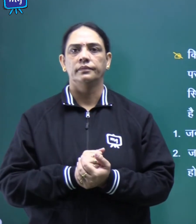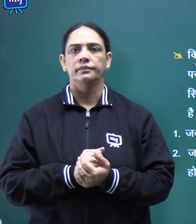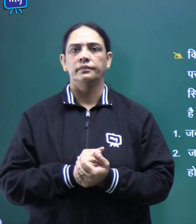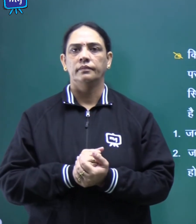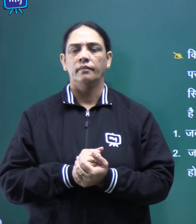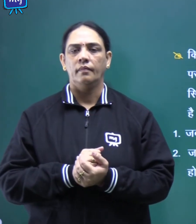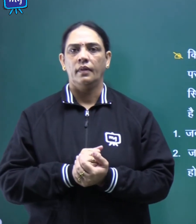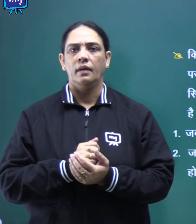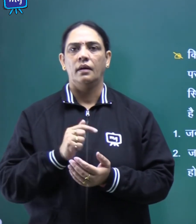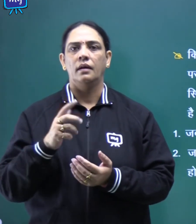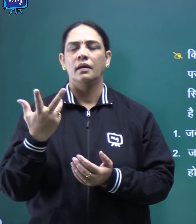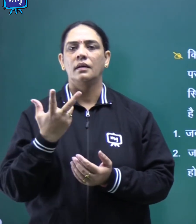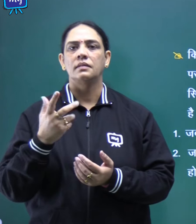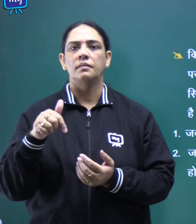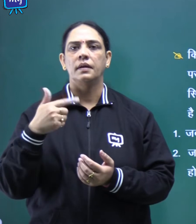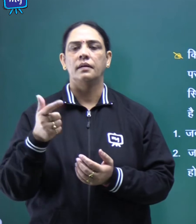किसी भी